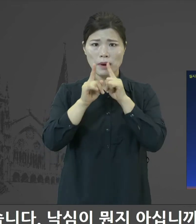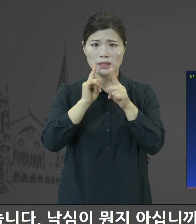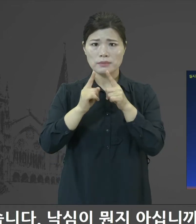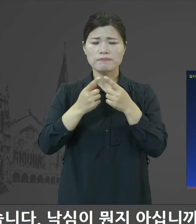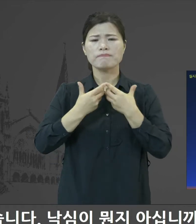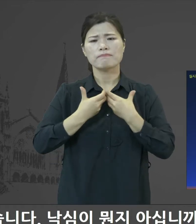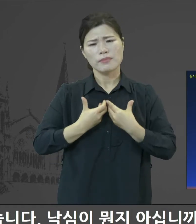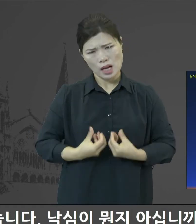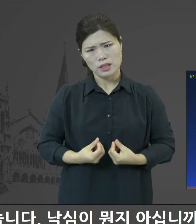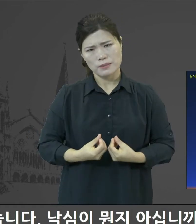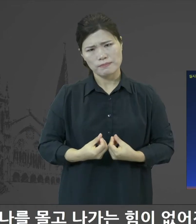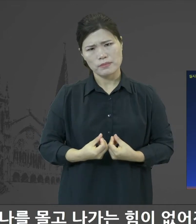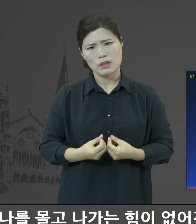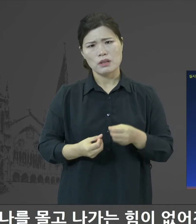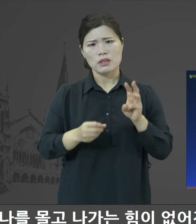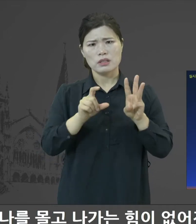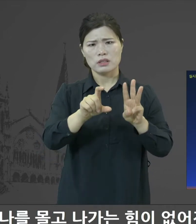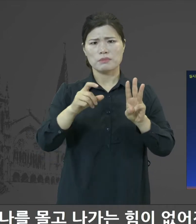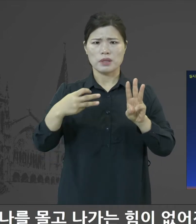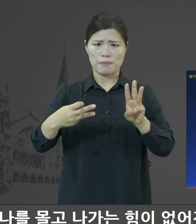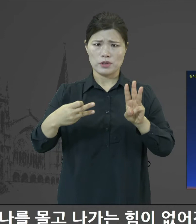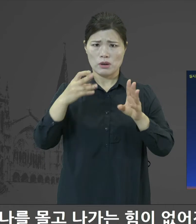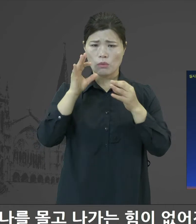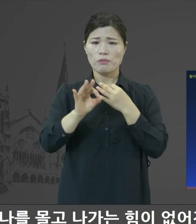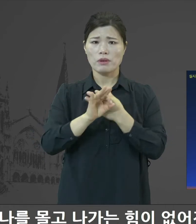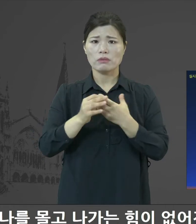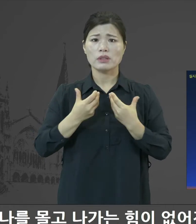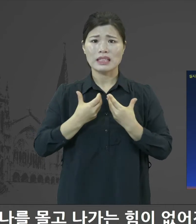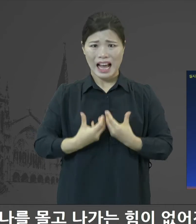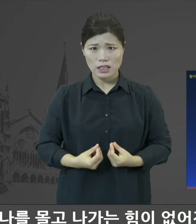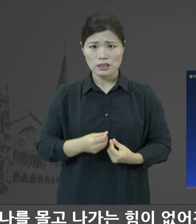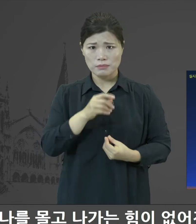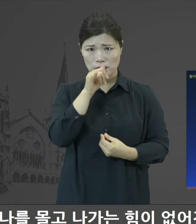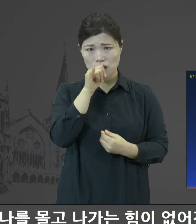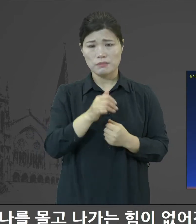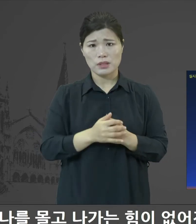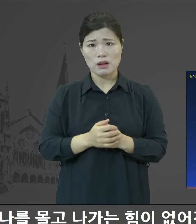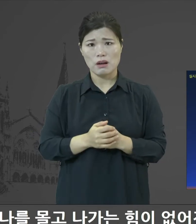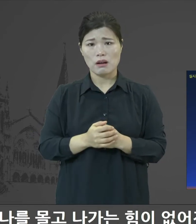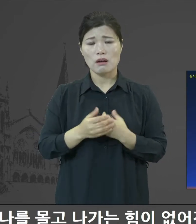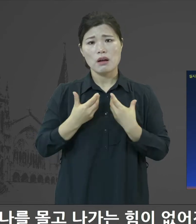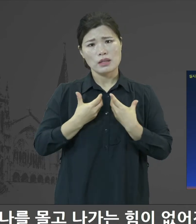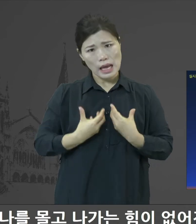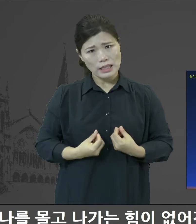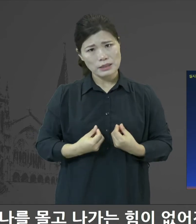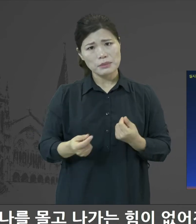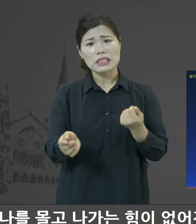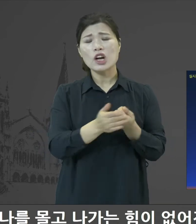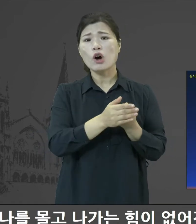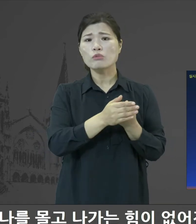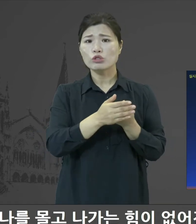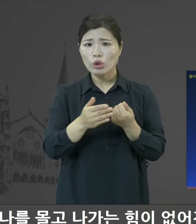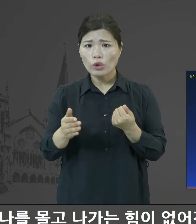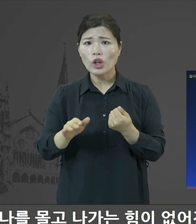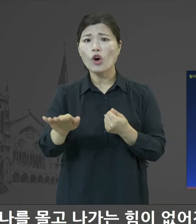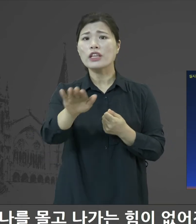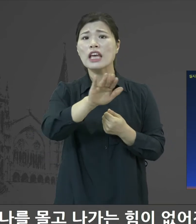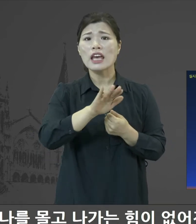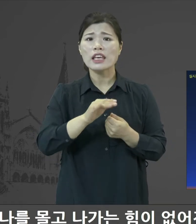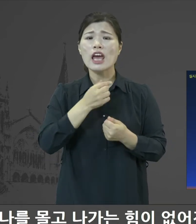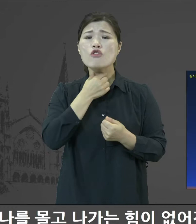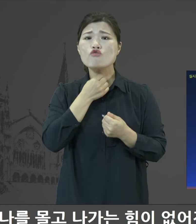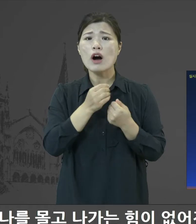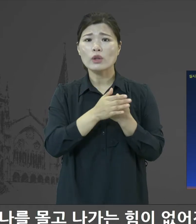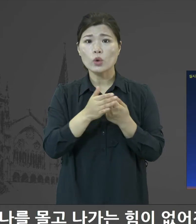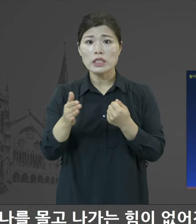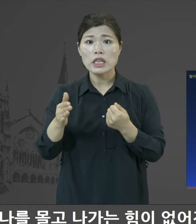낙심이죠. 13절을 보면 낙심이라는 단어가 나옵니다. 13절 눈여겨보시면, 그러므로 너희에게 구하노니 너희를 위한